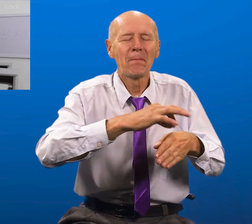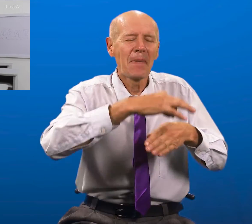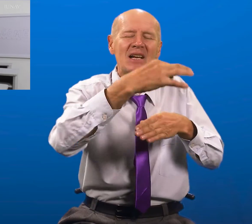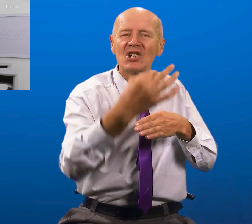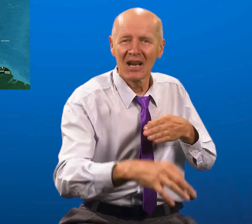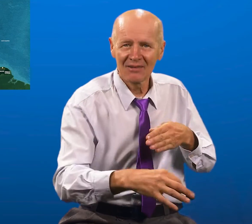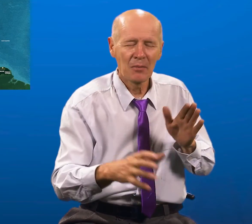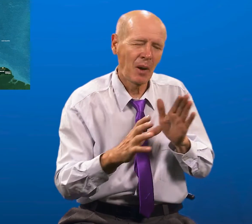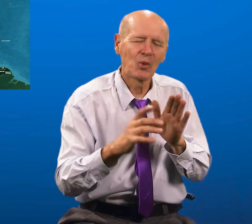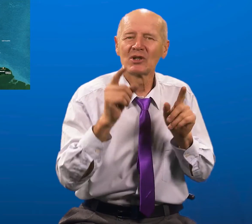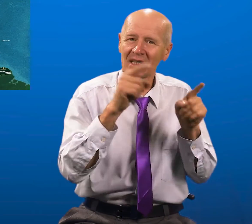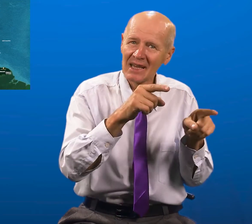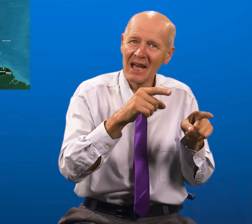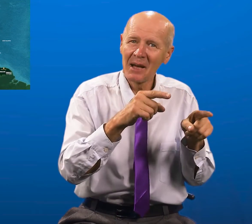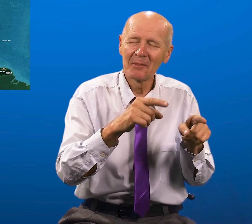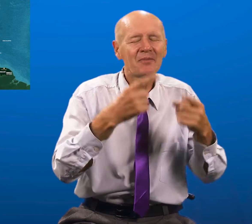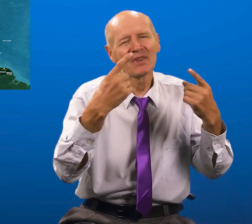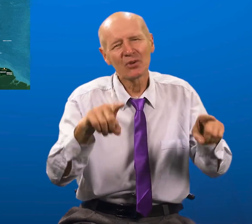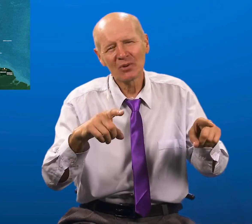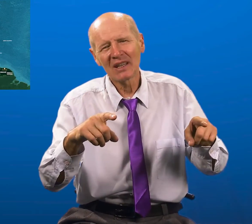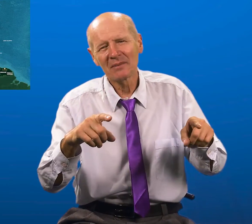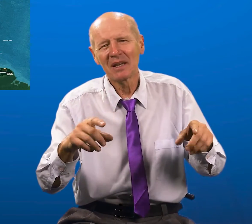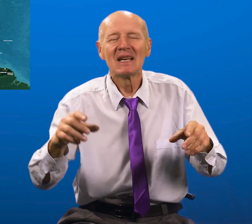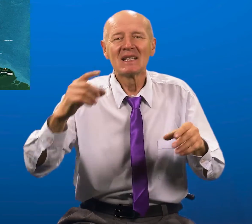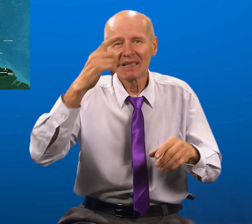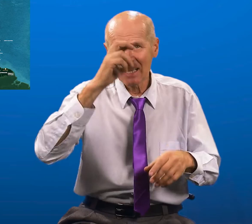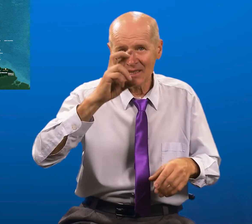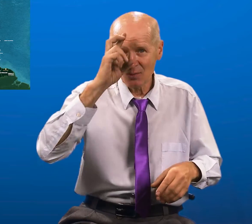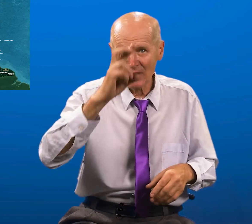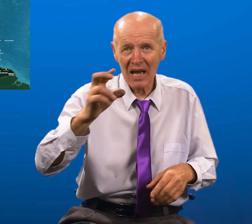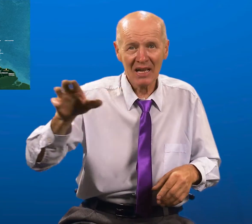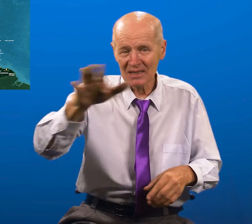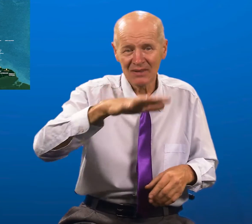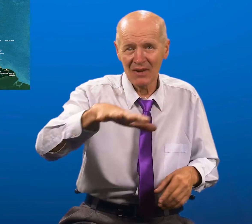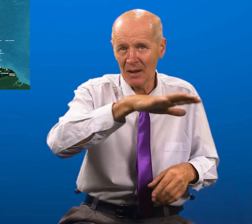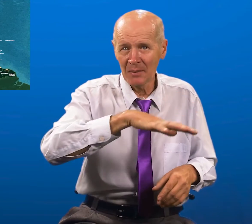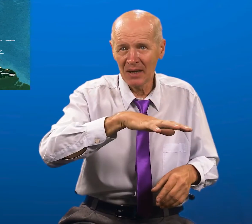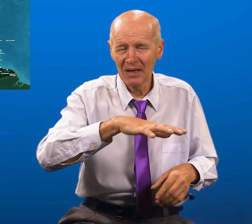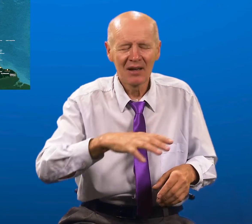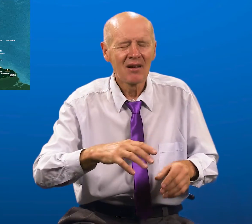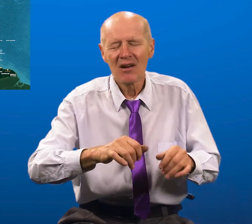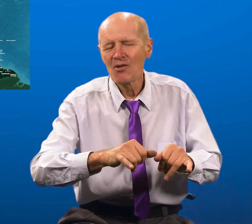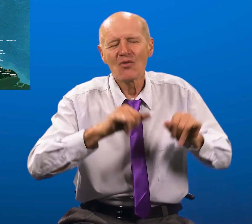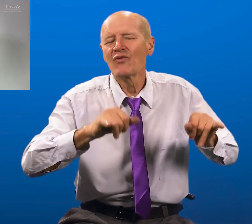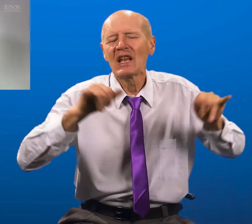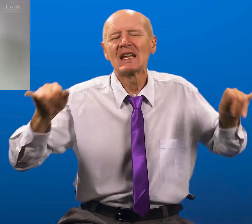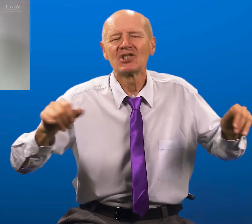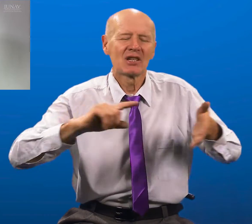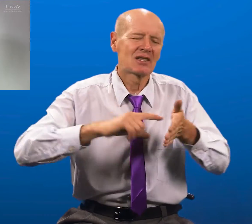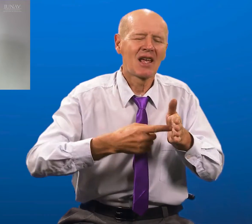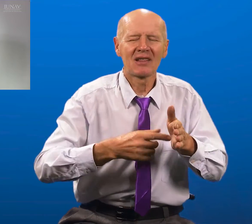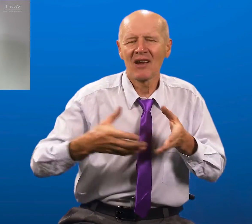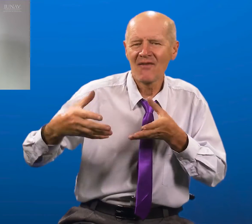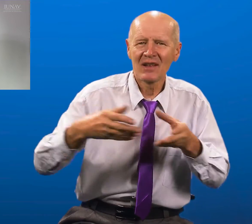квартала поможет этому университету и другим странам межамериканского региона и дальше развивать служение центров влияния.